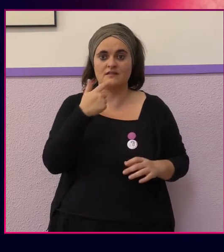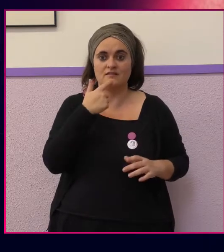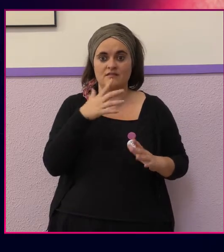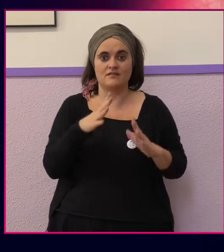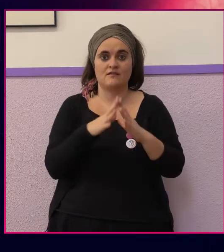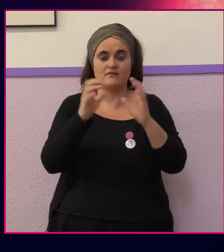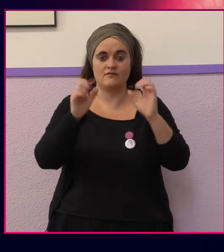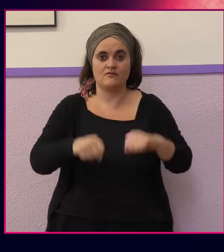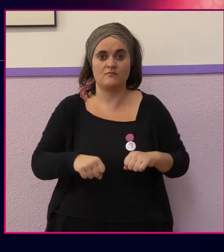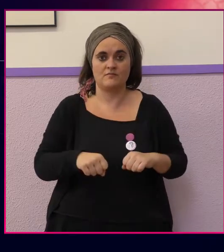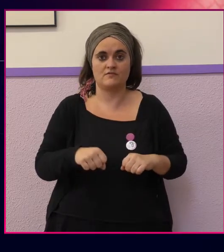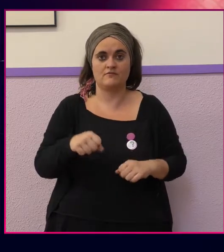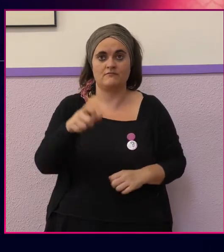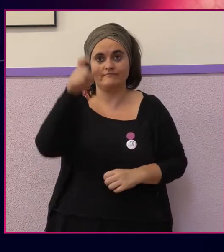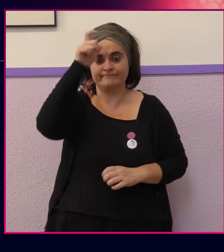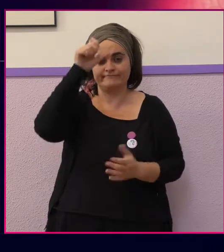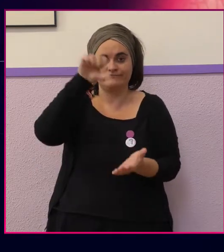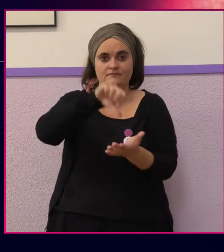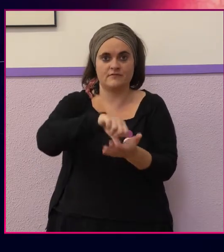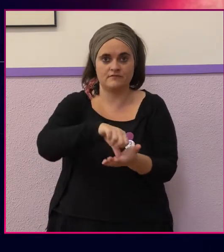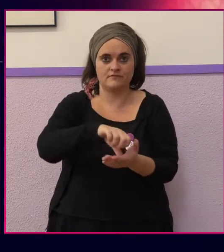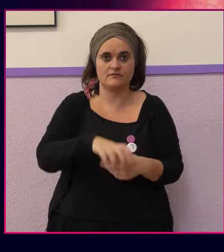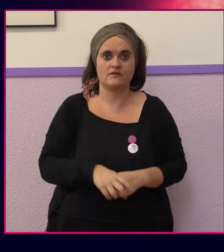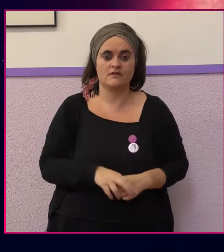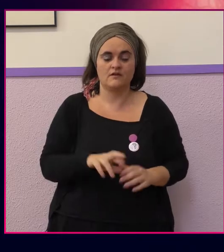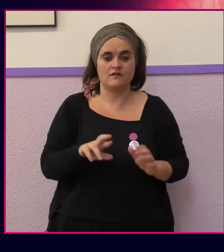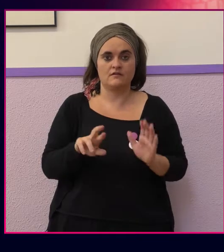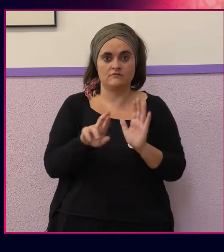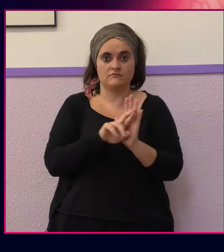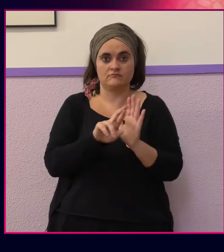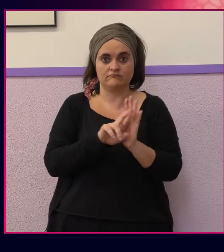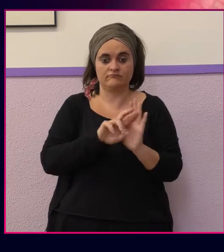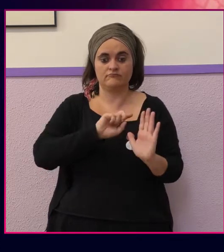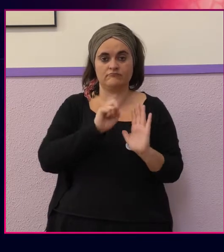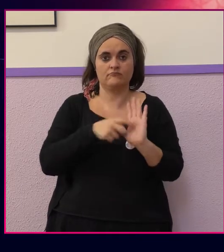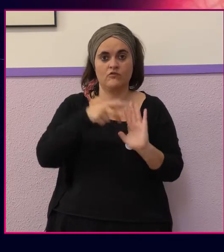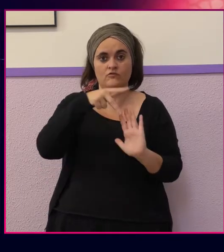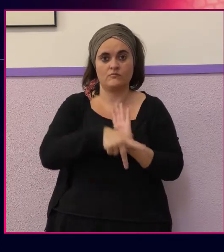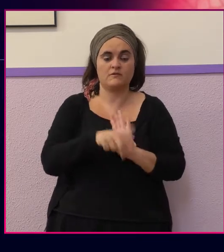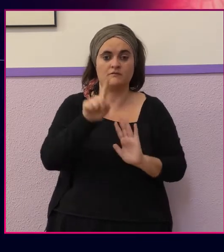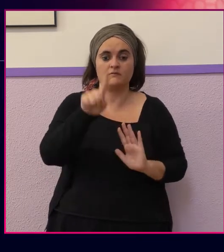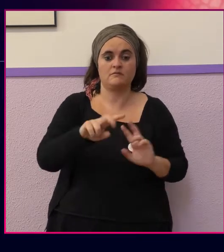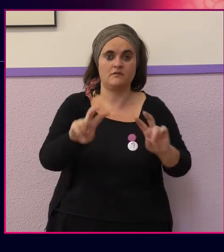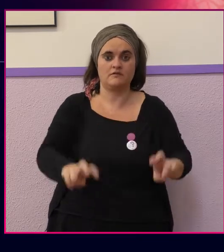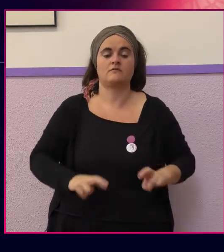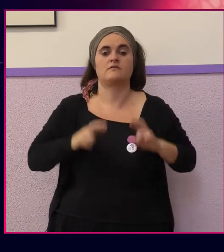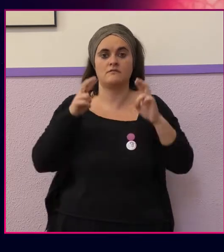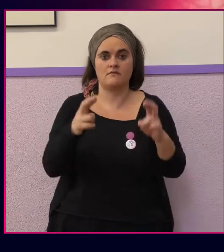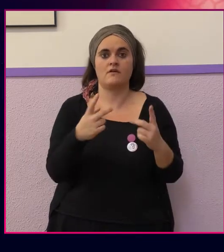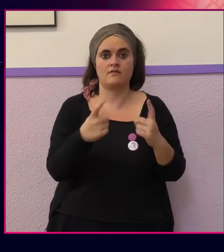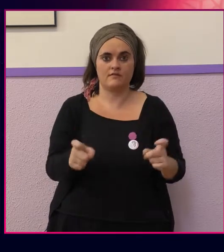definitu behar da. Zigor kodearen zein araude prozesalaren erreformari